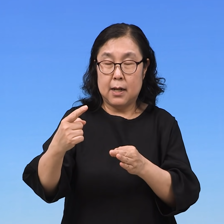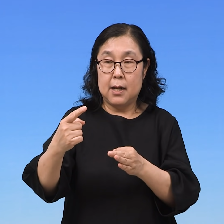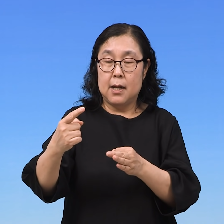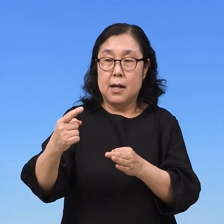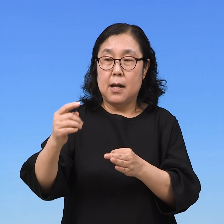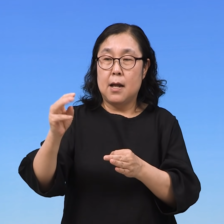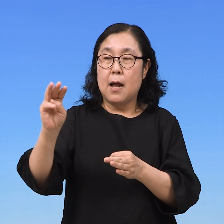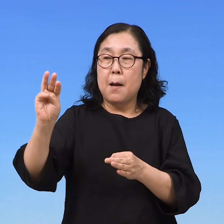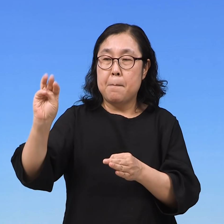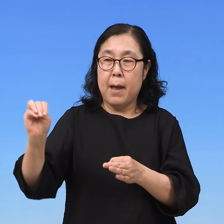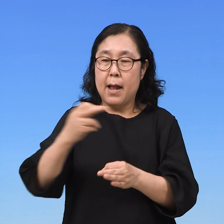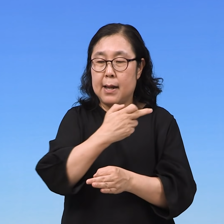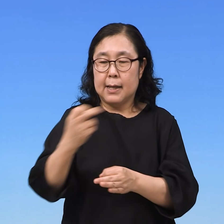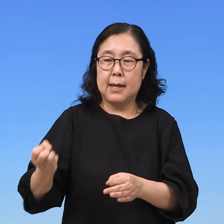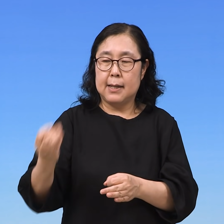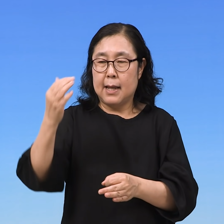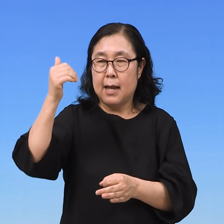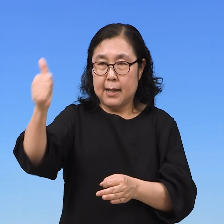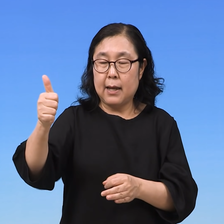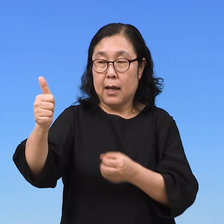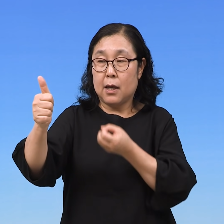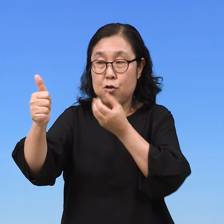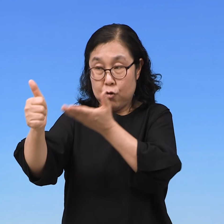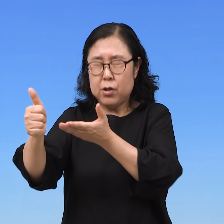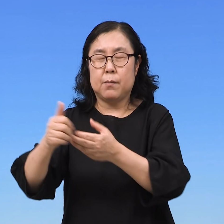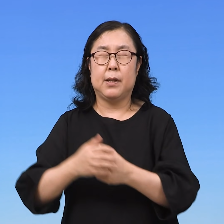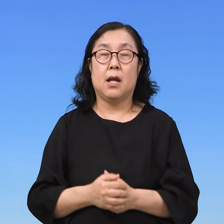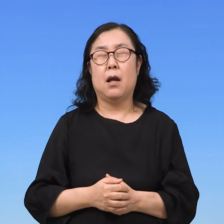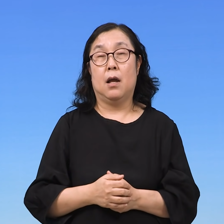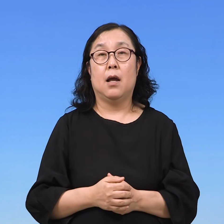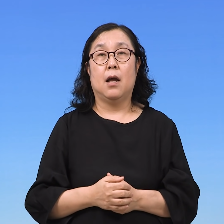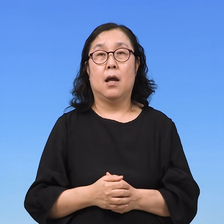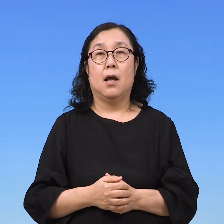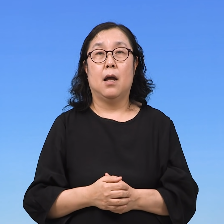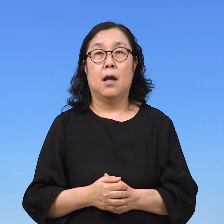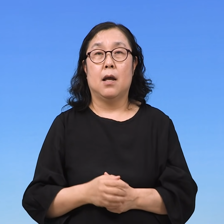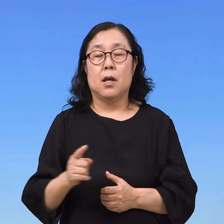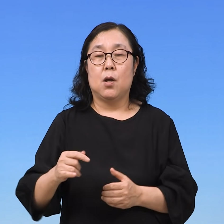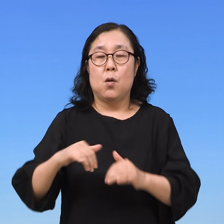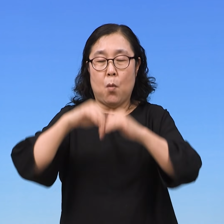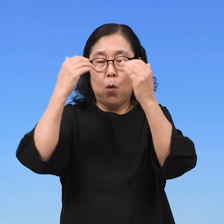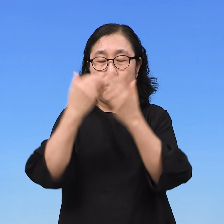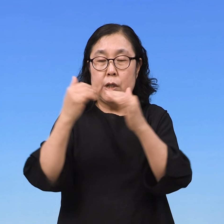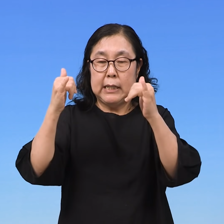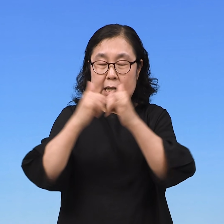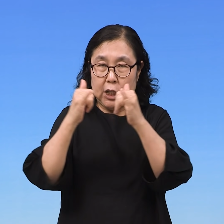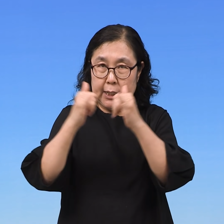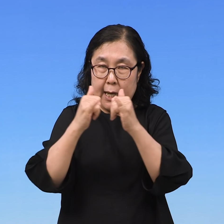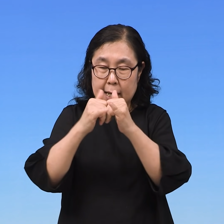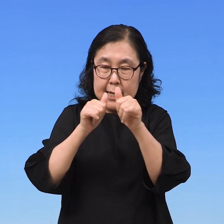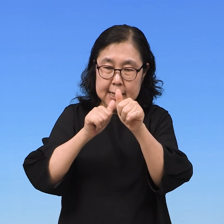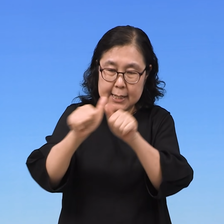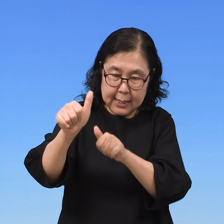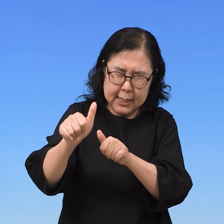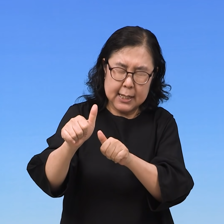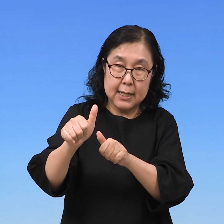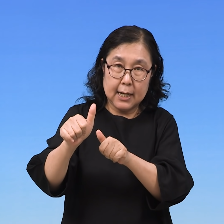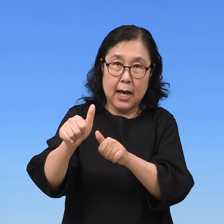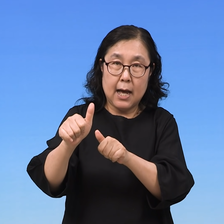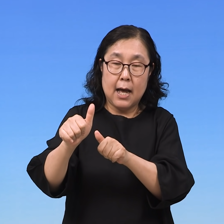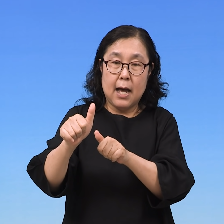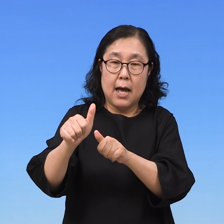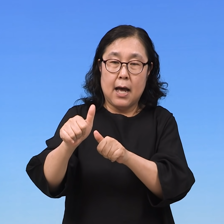속에는 맞습니다, 이 모든 전쟁 승리의 과정은 100% 하나님의